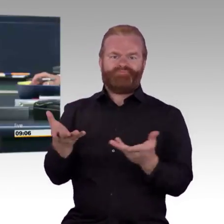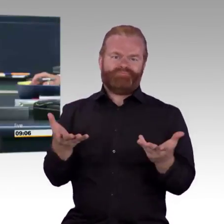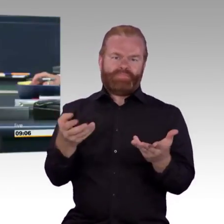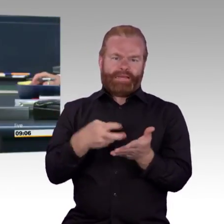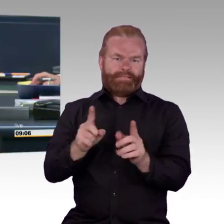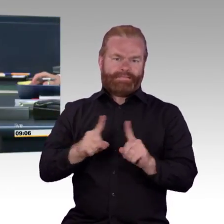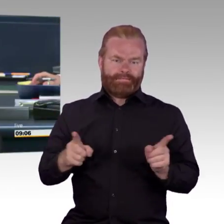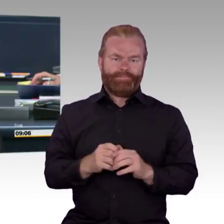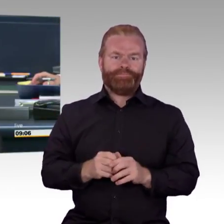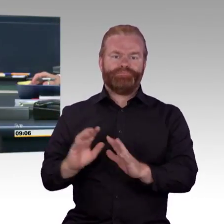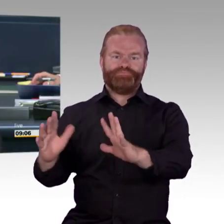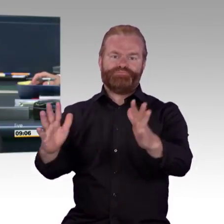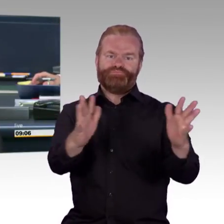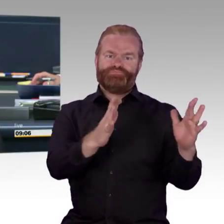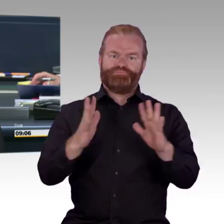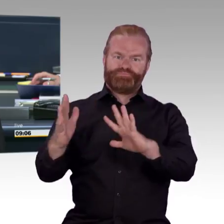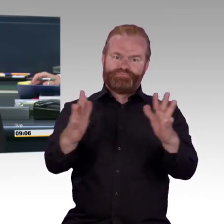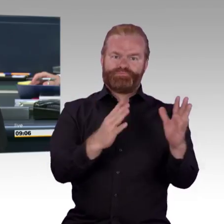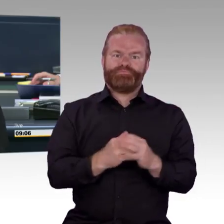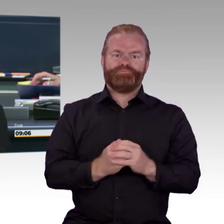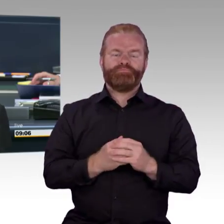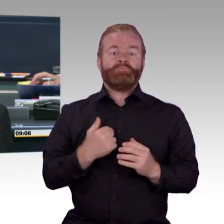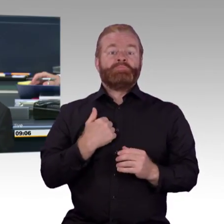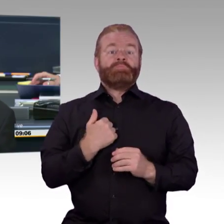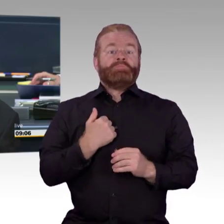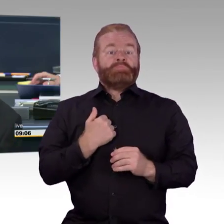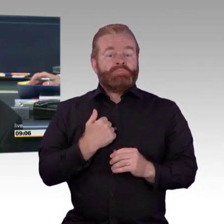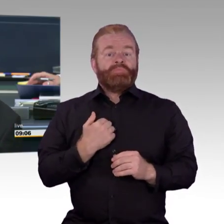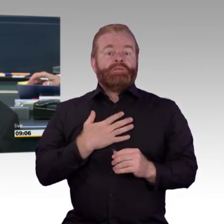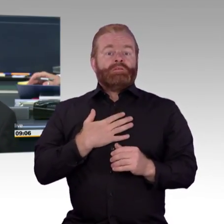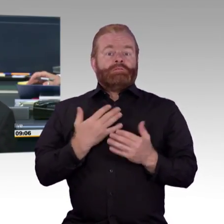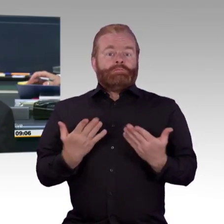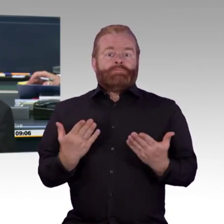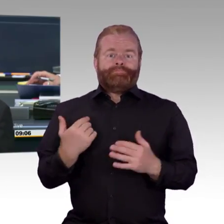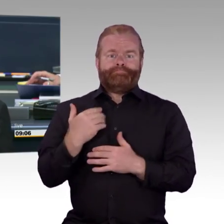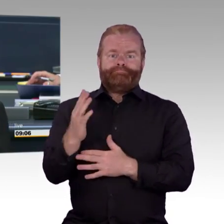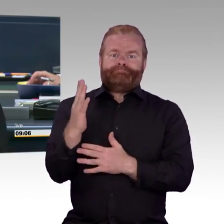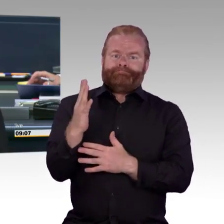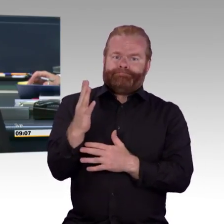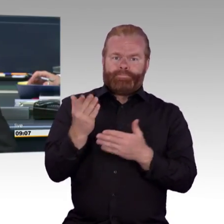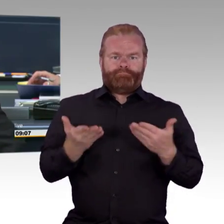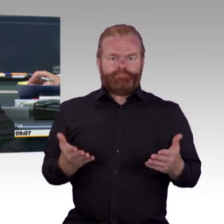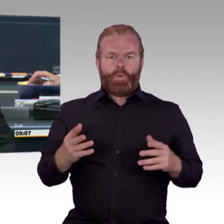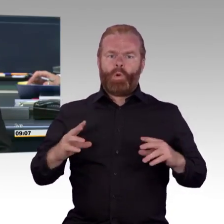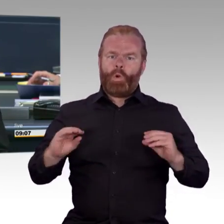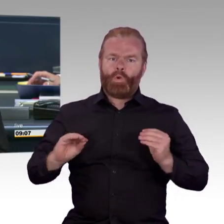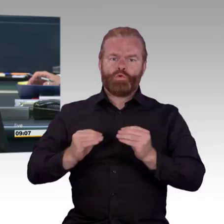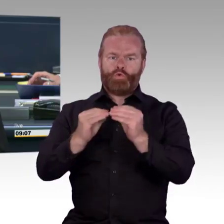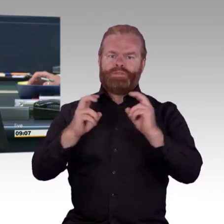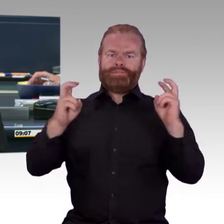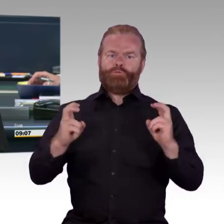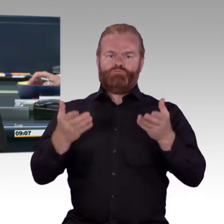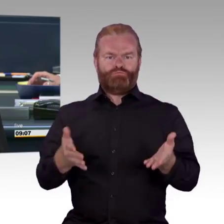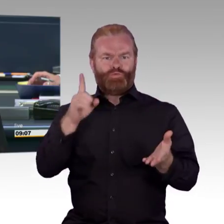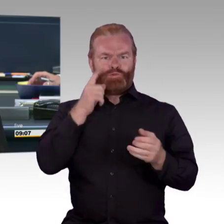In meiner Rede zur konstituierenden Sitzung des Bundestags habe ich gesagt, dass wir als Abgeordnete des ganzen Volkes im Sinne von